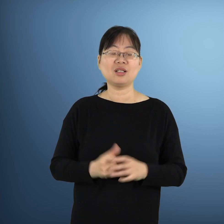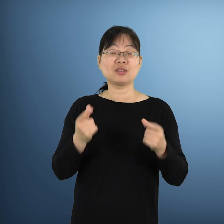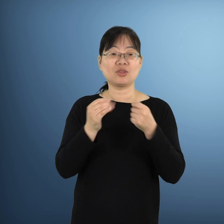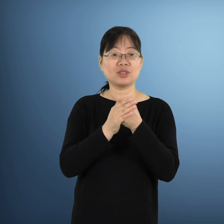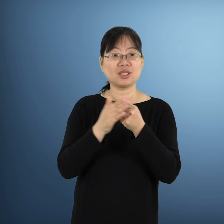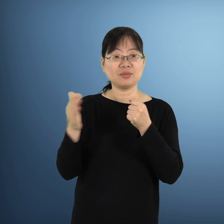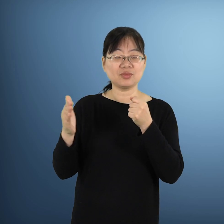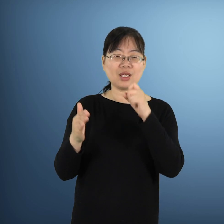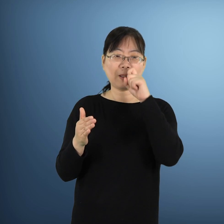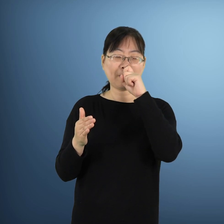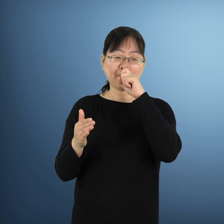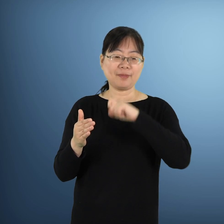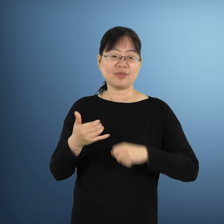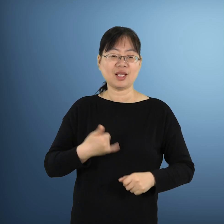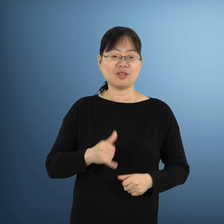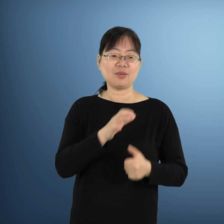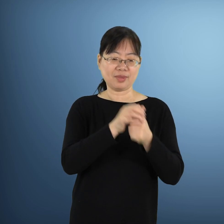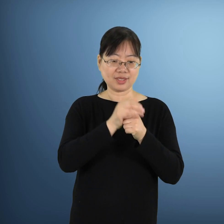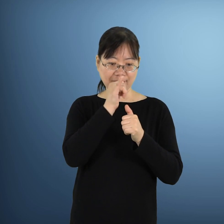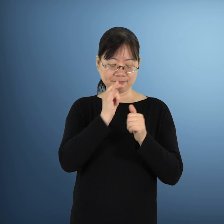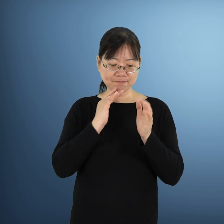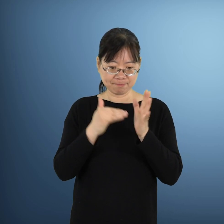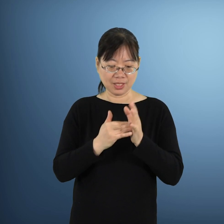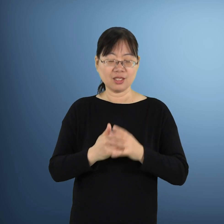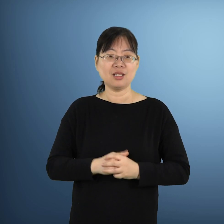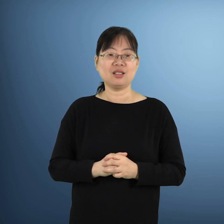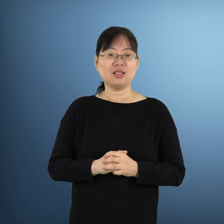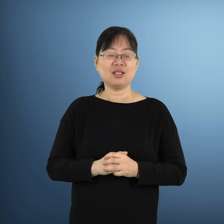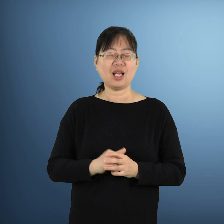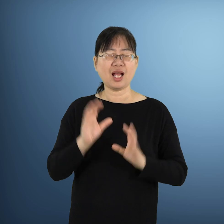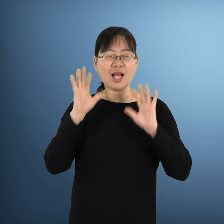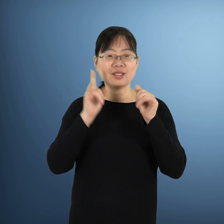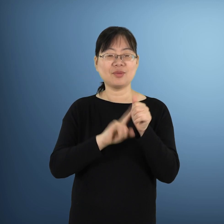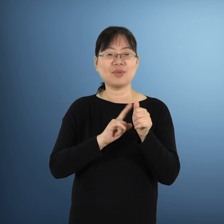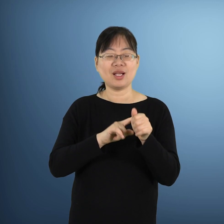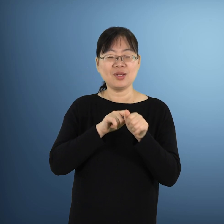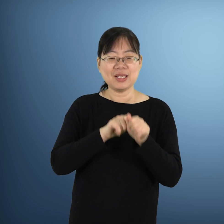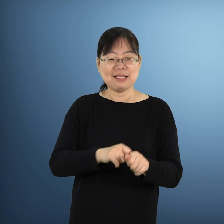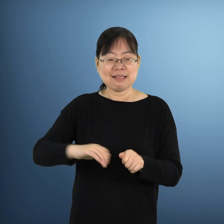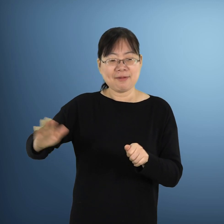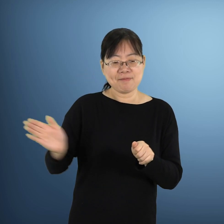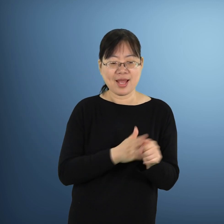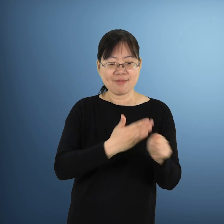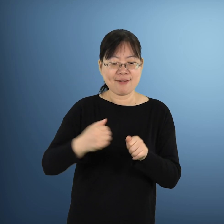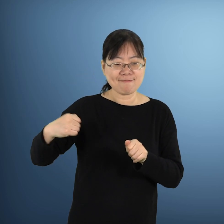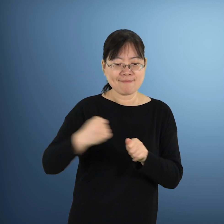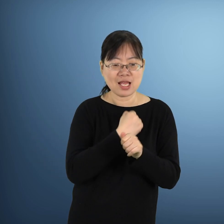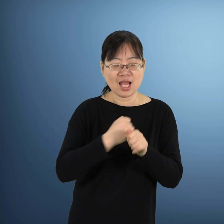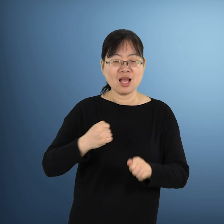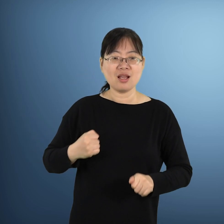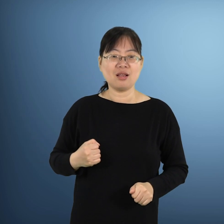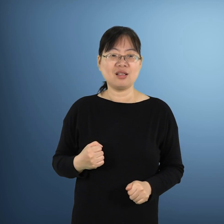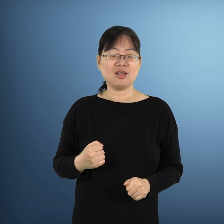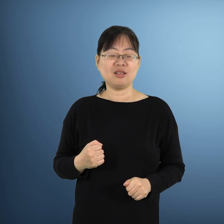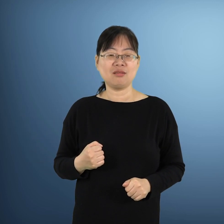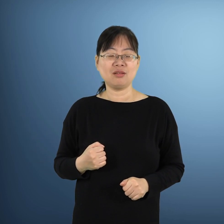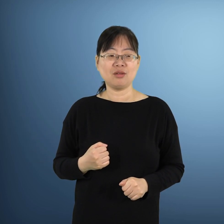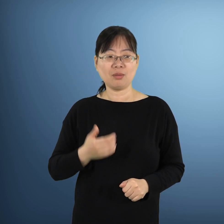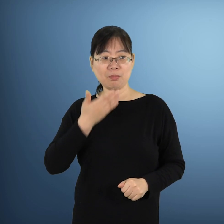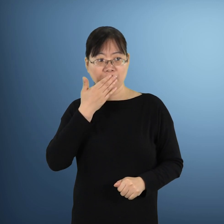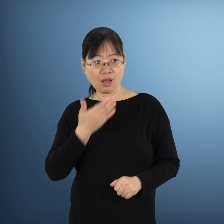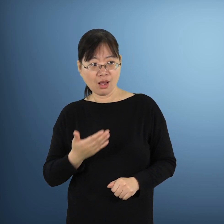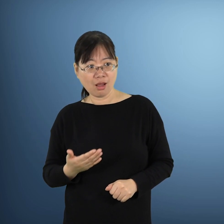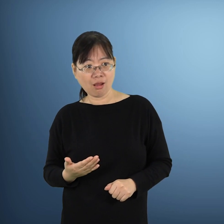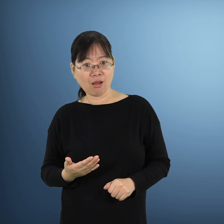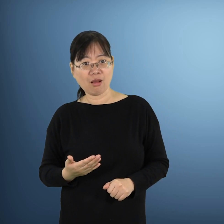그래서 이 아이들을 이제 맡았습니다. 그러면 이 아이들을 막 꼬집고 때리고 쥐어받고 그럴 수